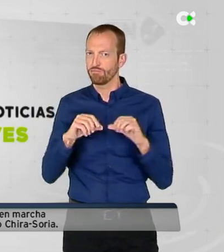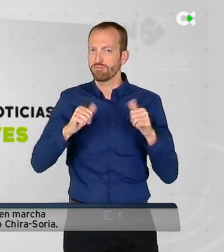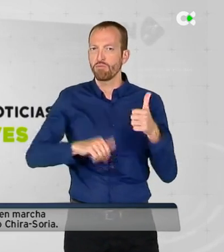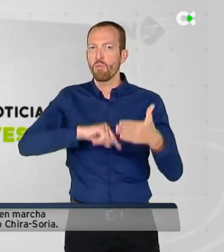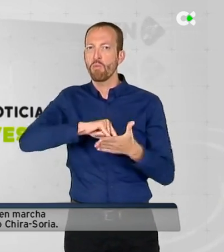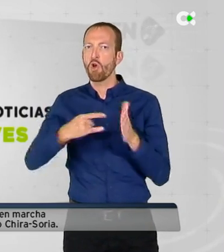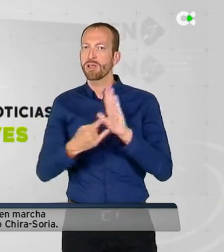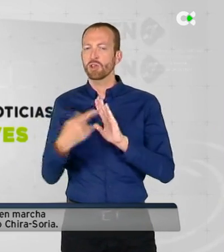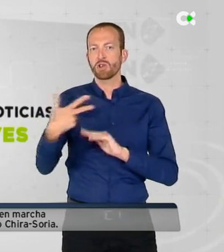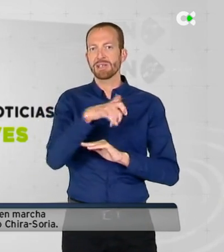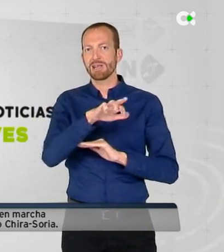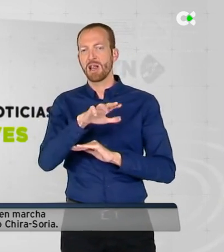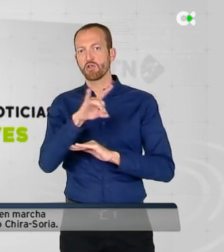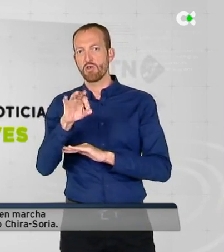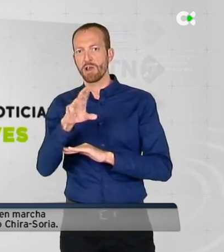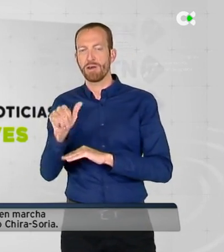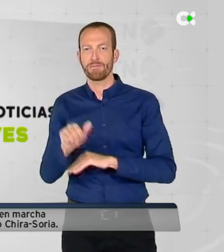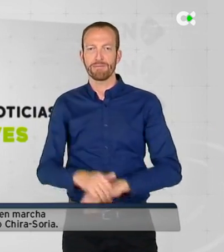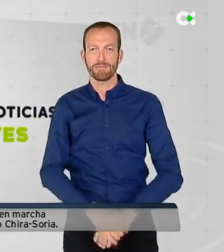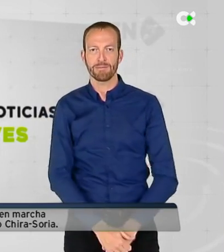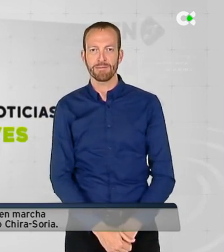marcha del proyecto Chirasoria.